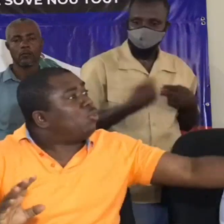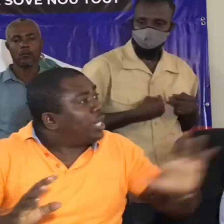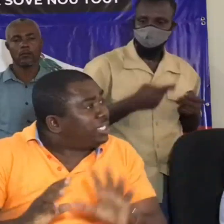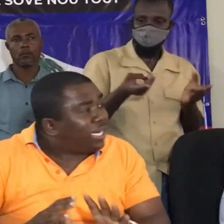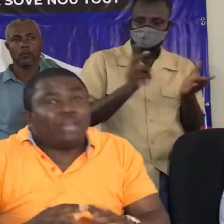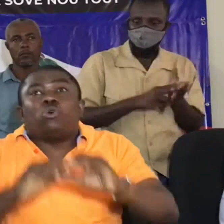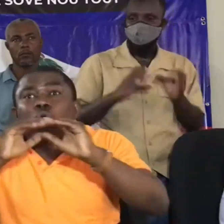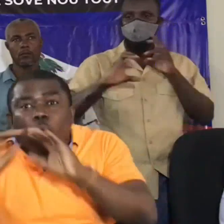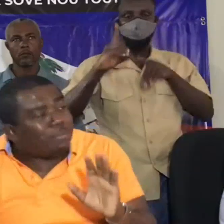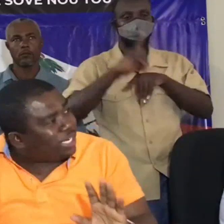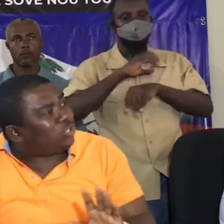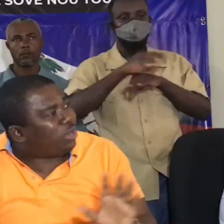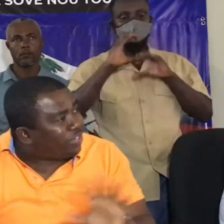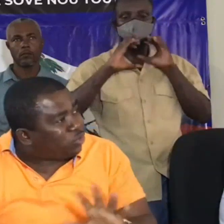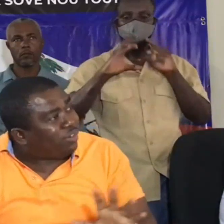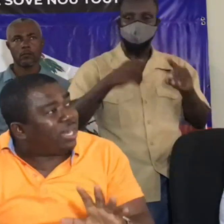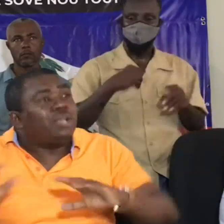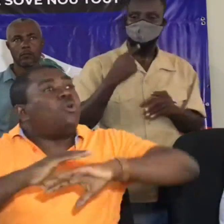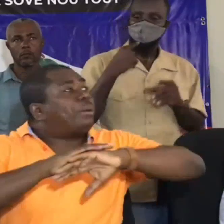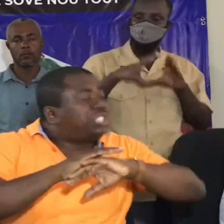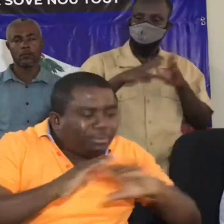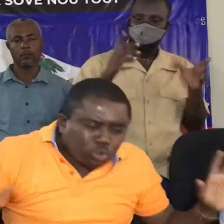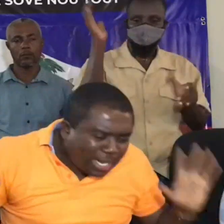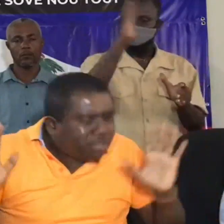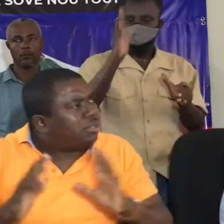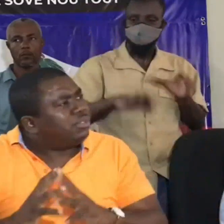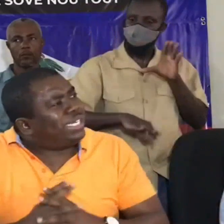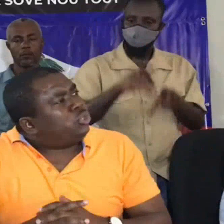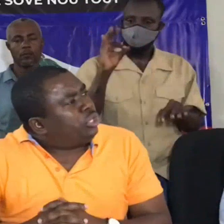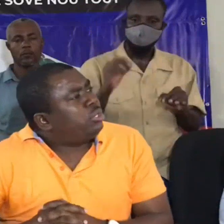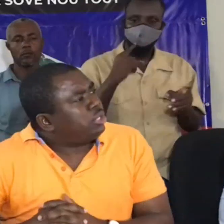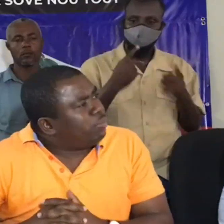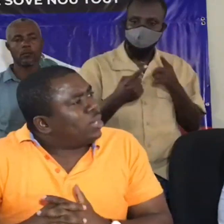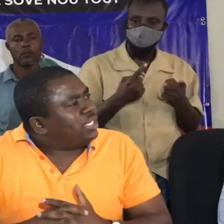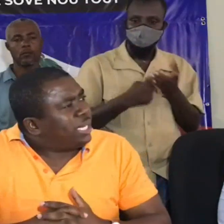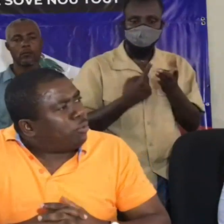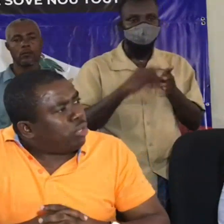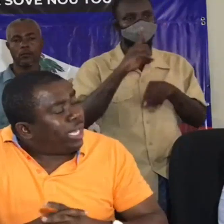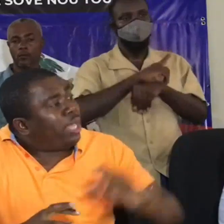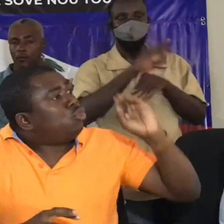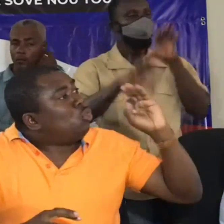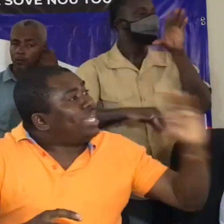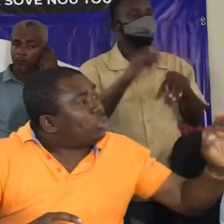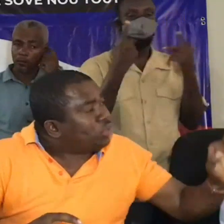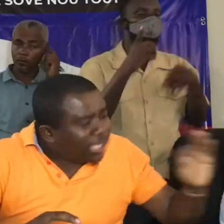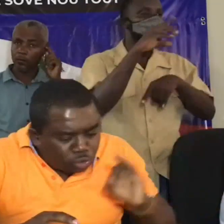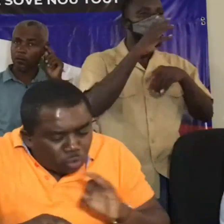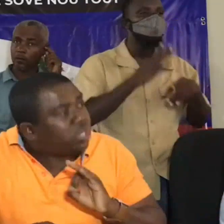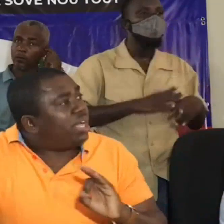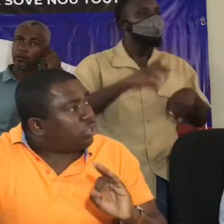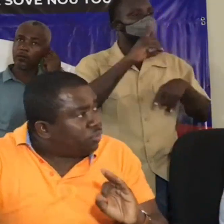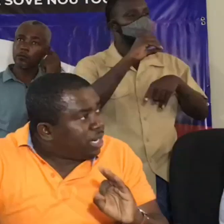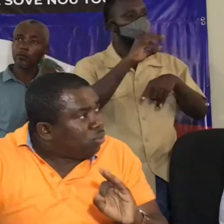secteur démocratique là, non cohabitation avec Jovenel. Nous ne pouvons jamais joindre le secteur démocratique et populaire, non